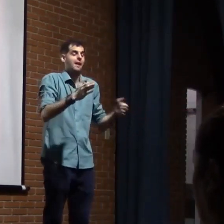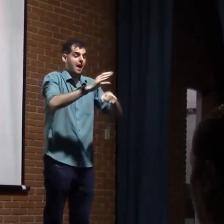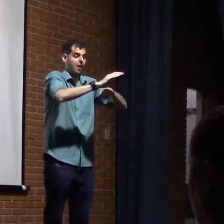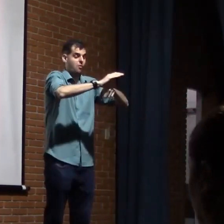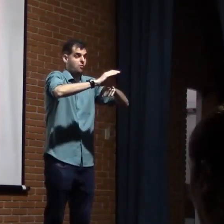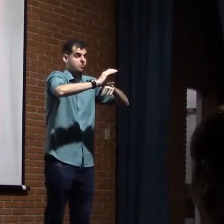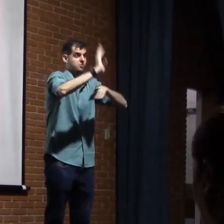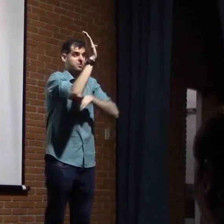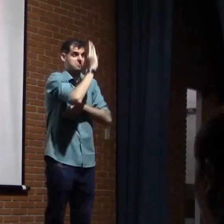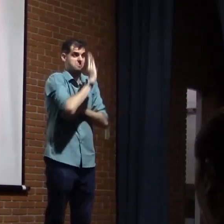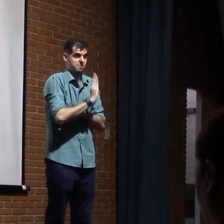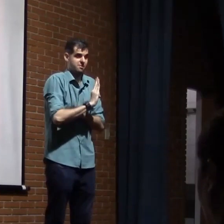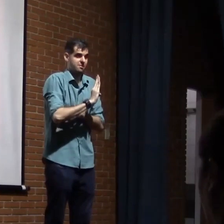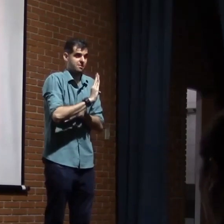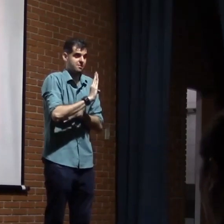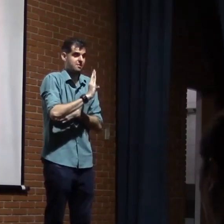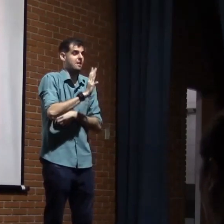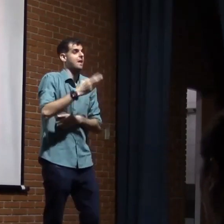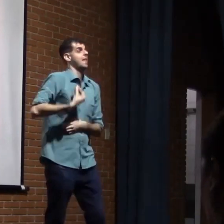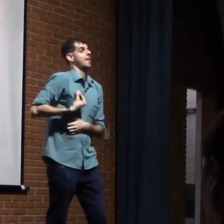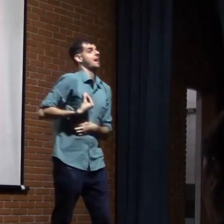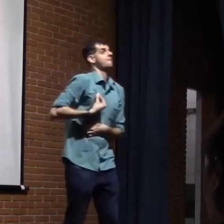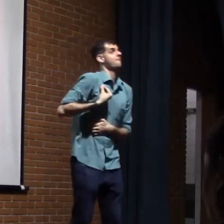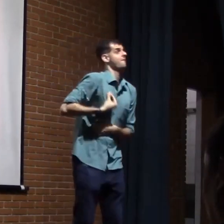sabe que a Constituição brasileira,